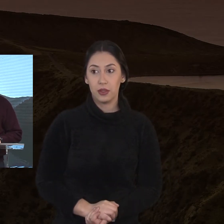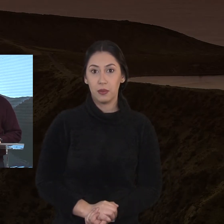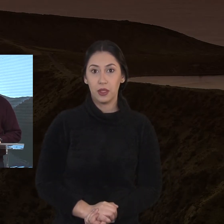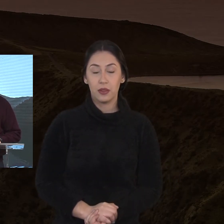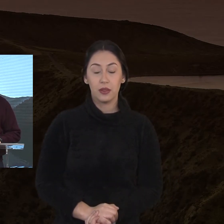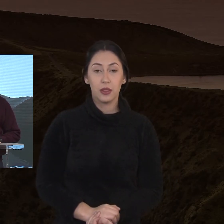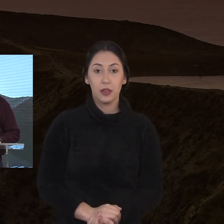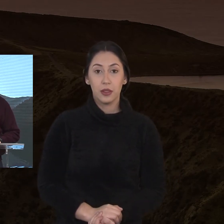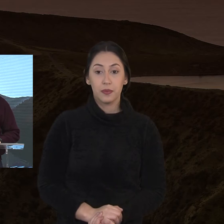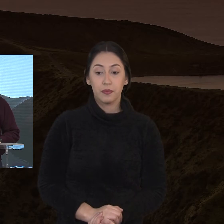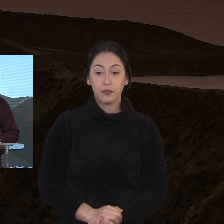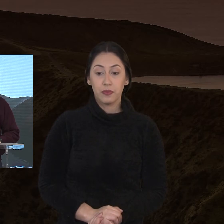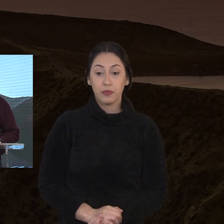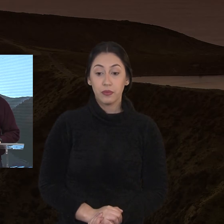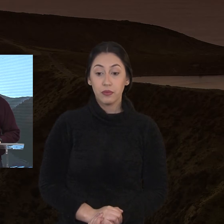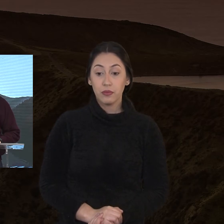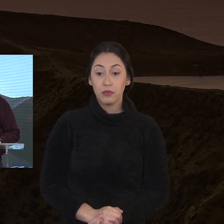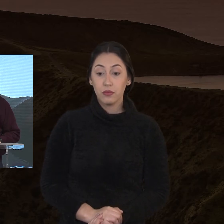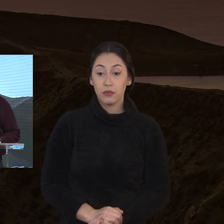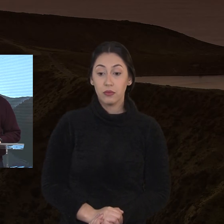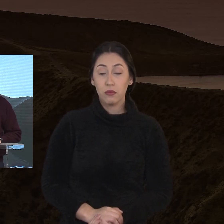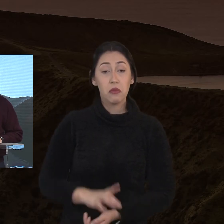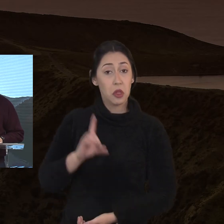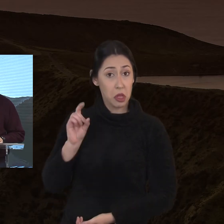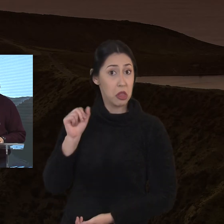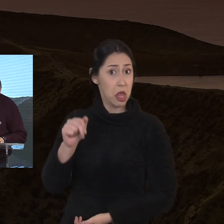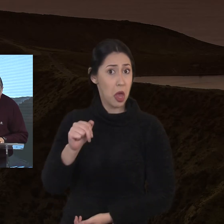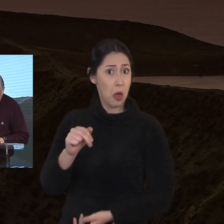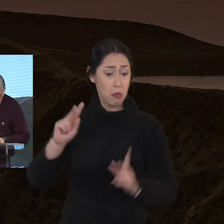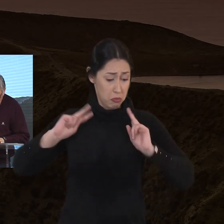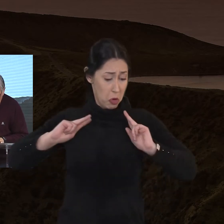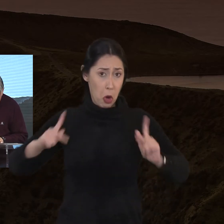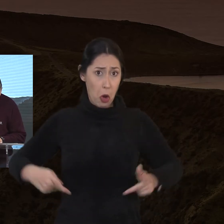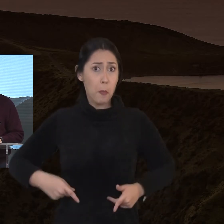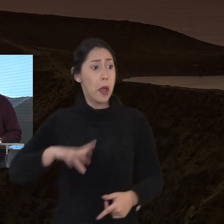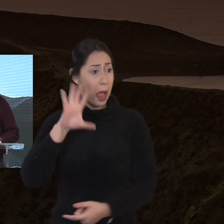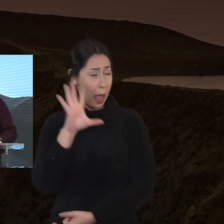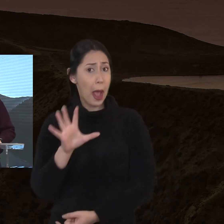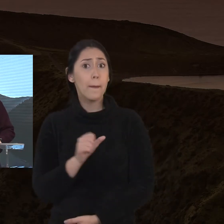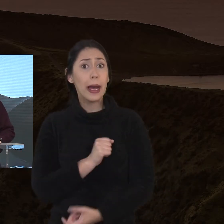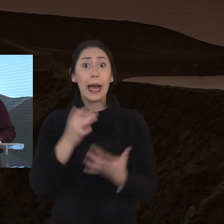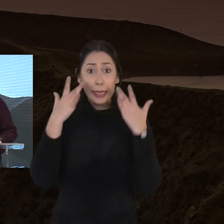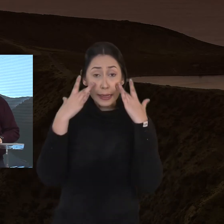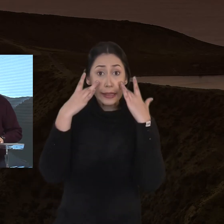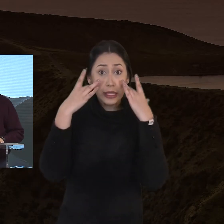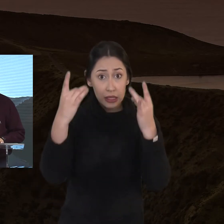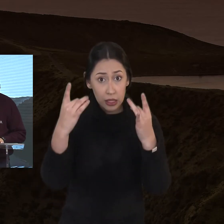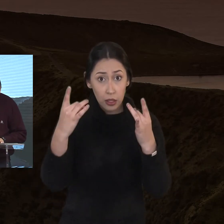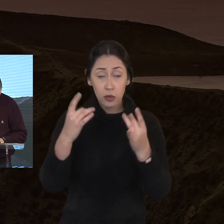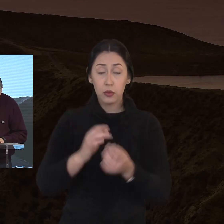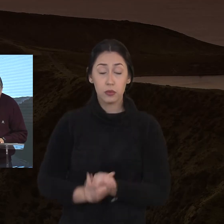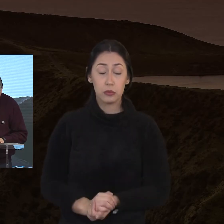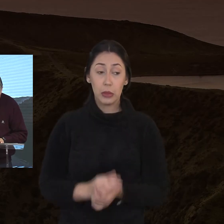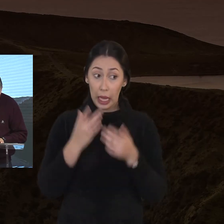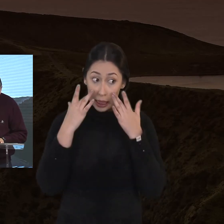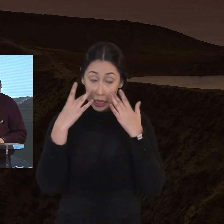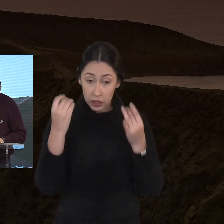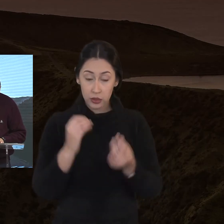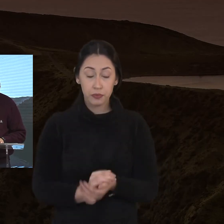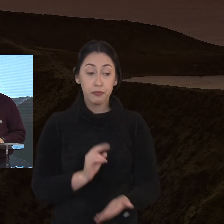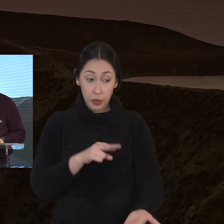e ele me disse daniel homem muito amado está atento às palavras que te vou dizer